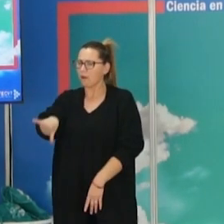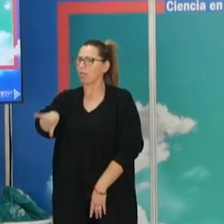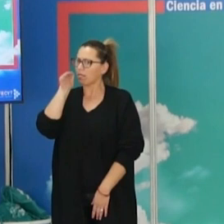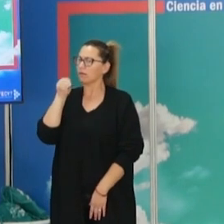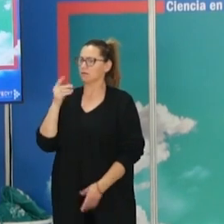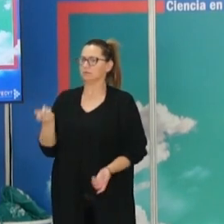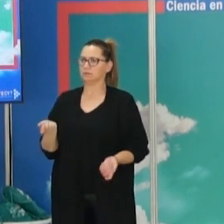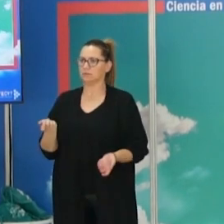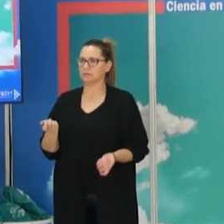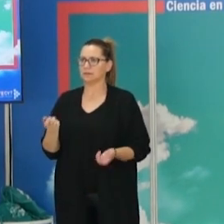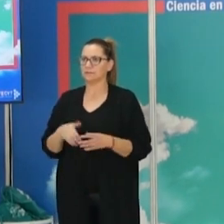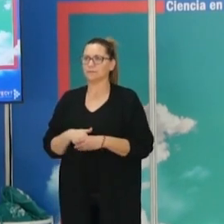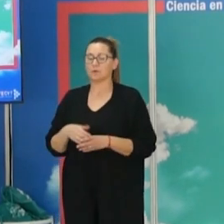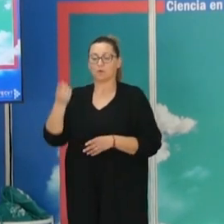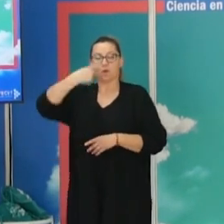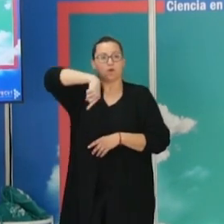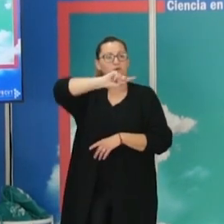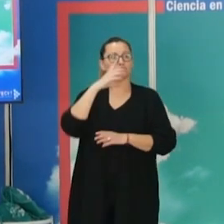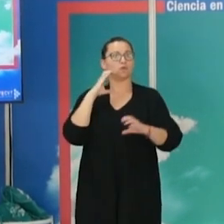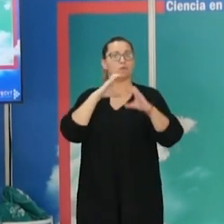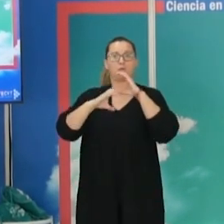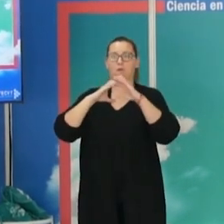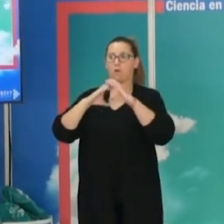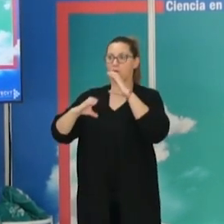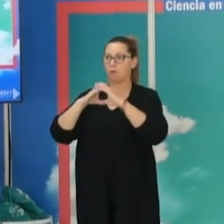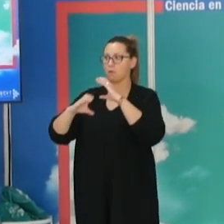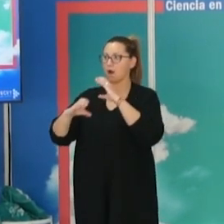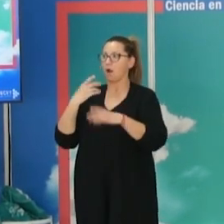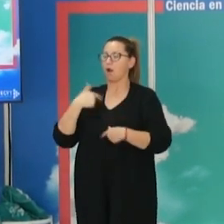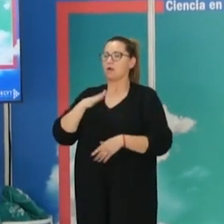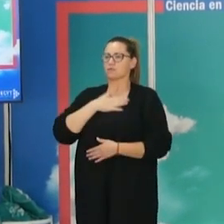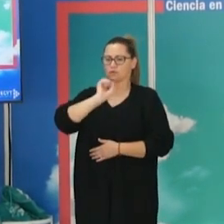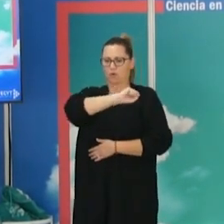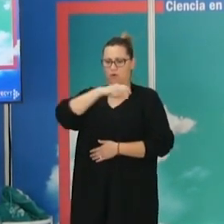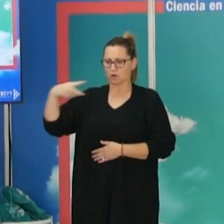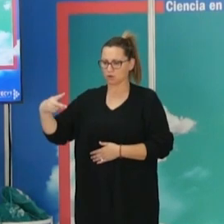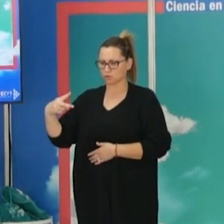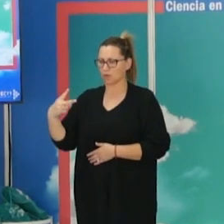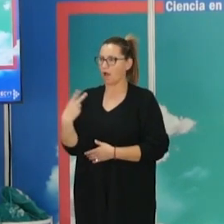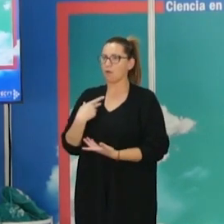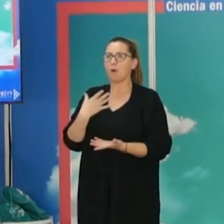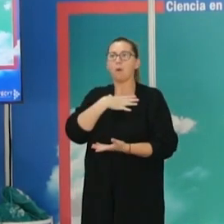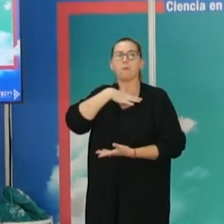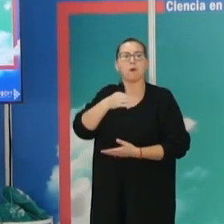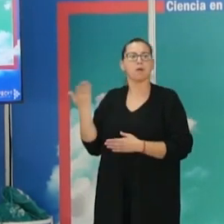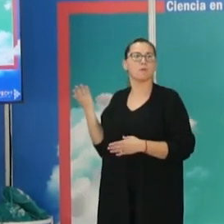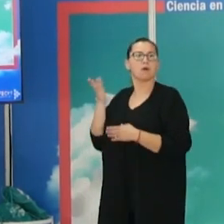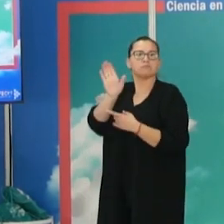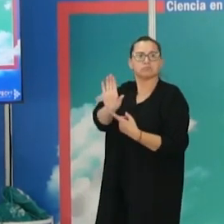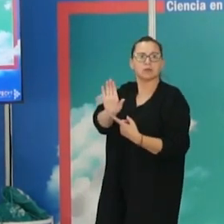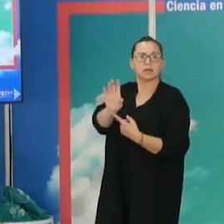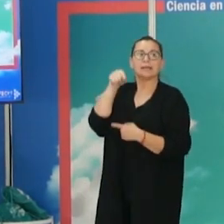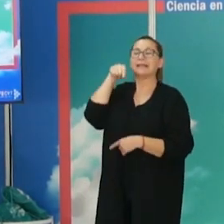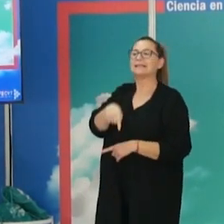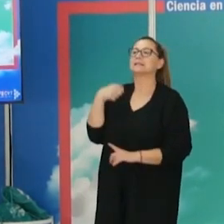último término, cuando podemos comunicar nuestros resultados, nuestras reflexiones con cualquier persona. Y este es un poco el objetivo